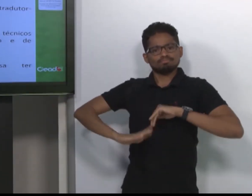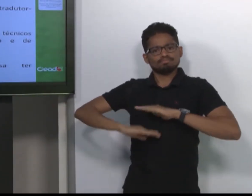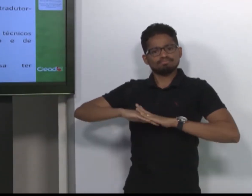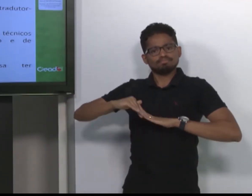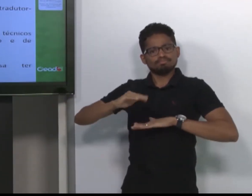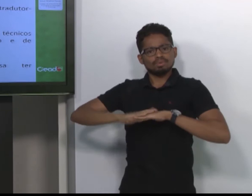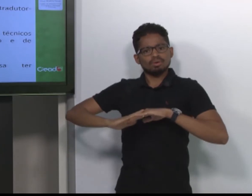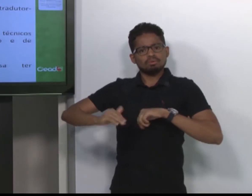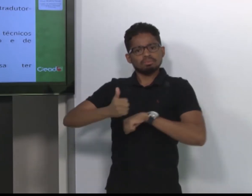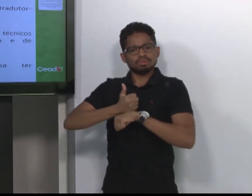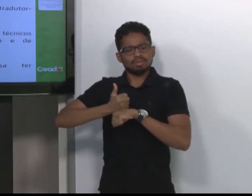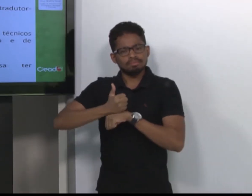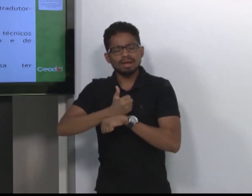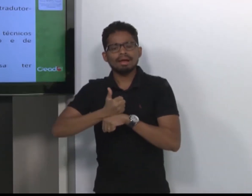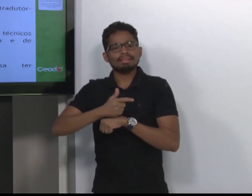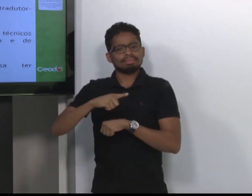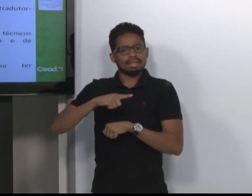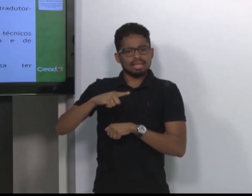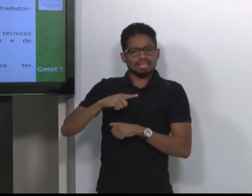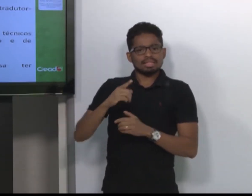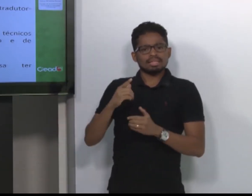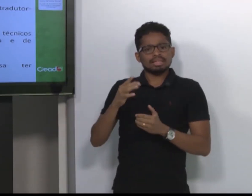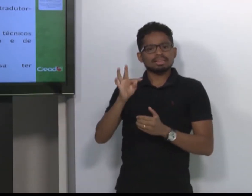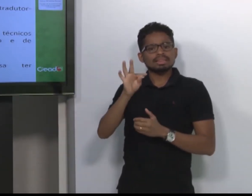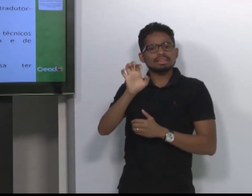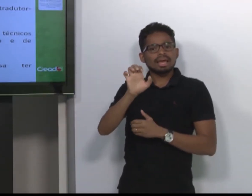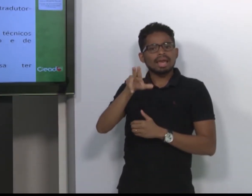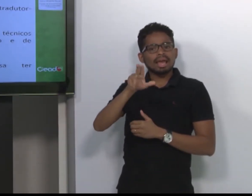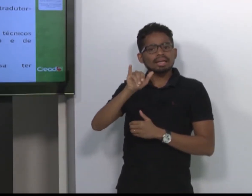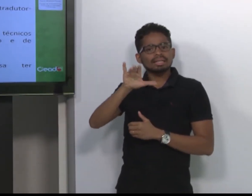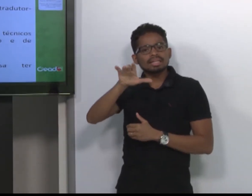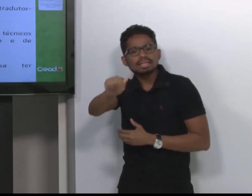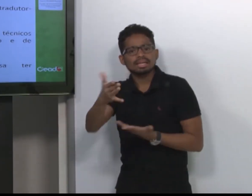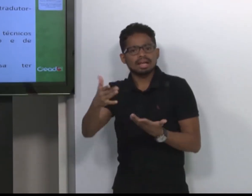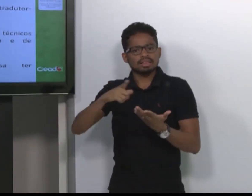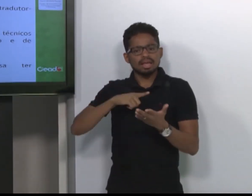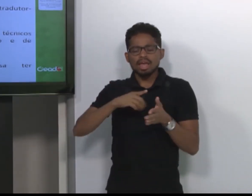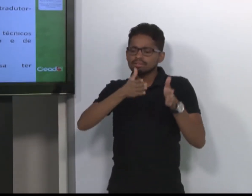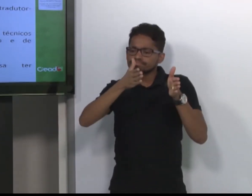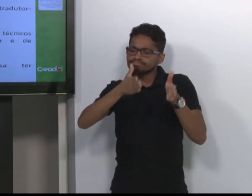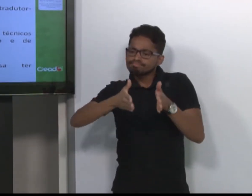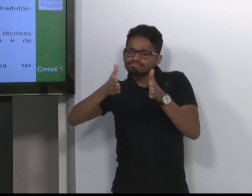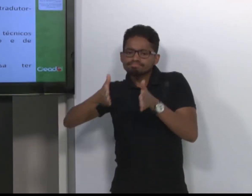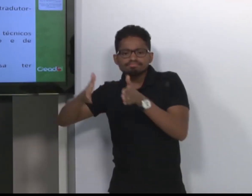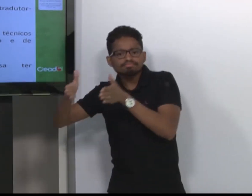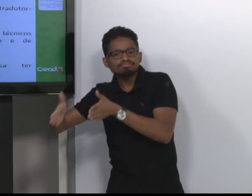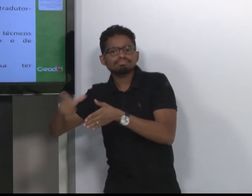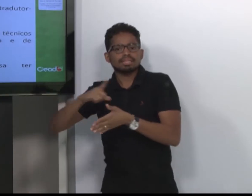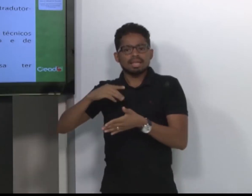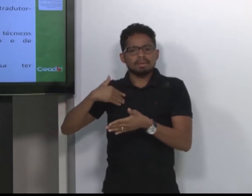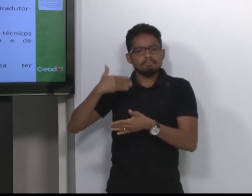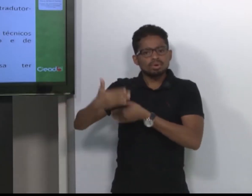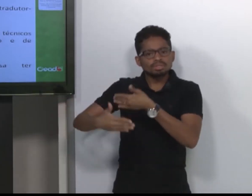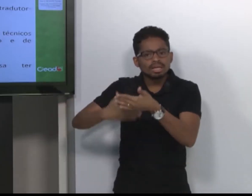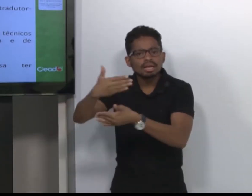Para atuar como tradutor-intérprete, o que é necessário? É necessário aprendizado,